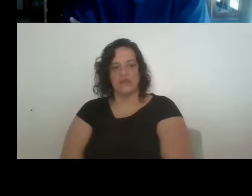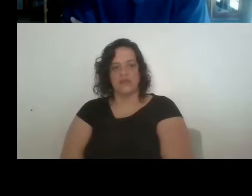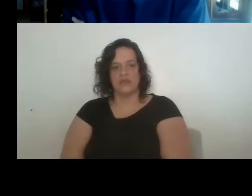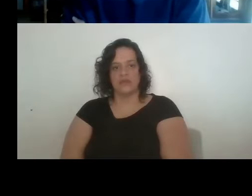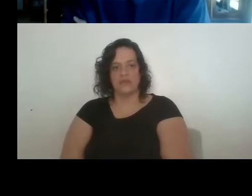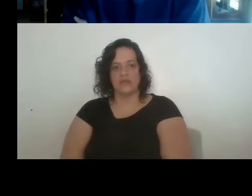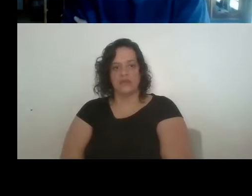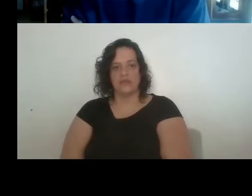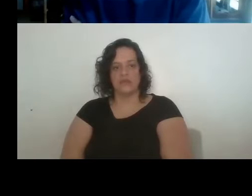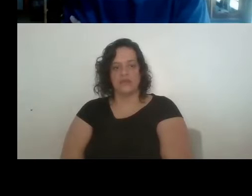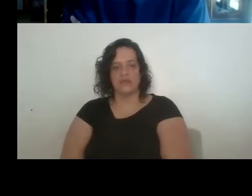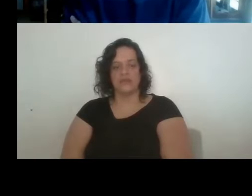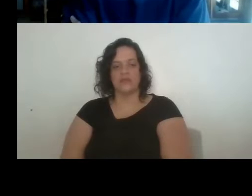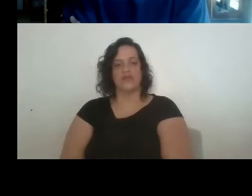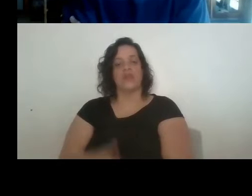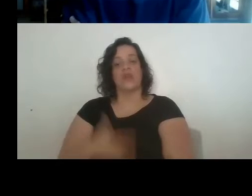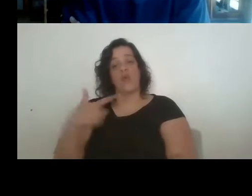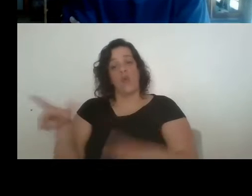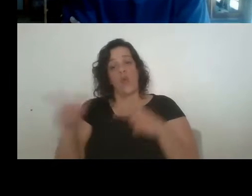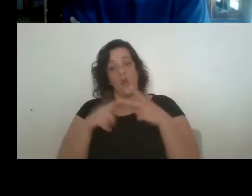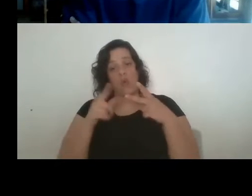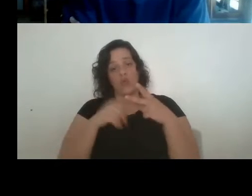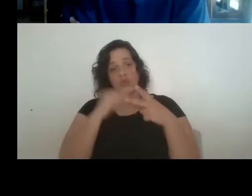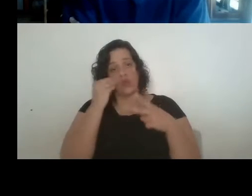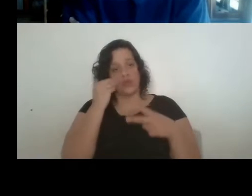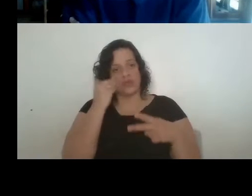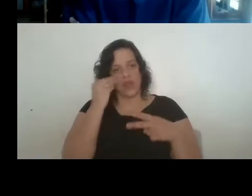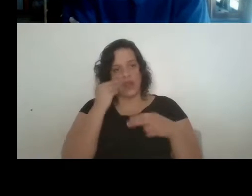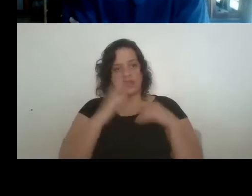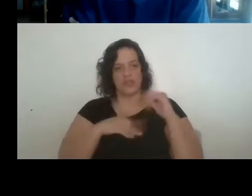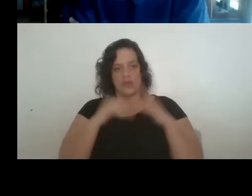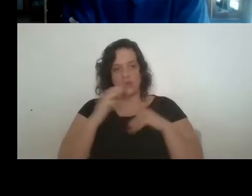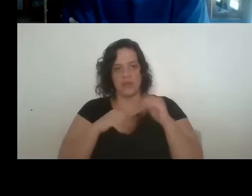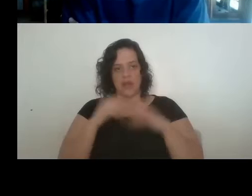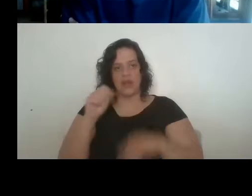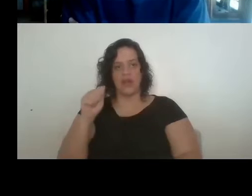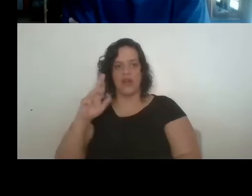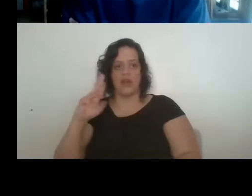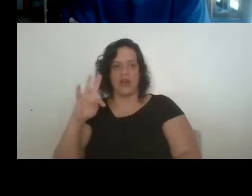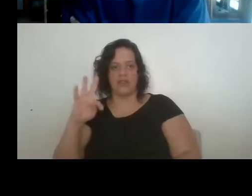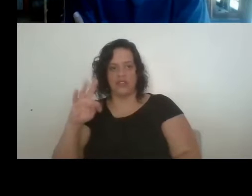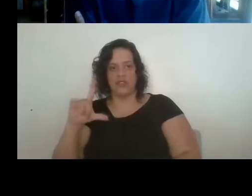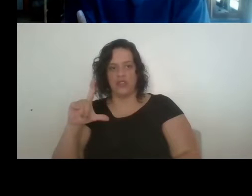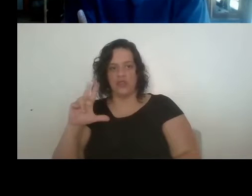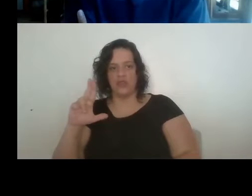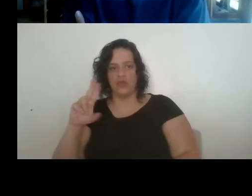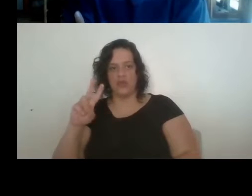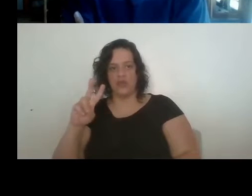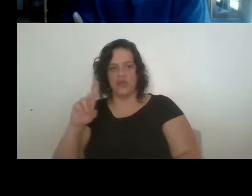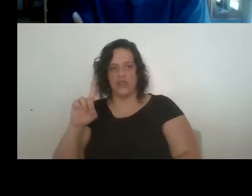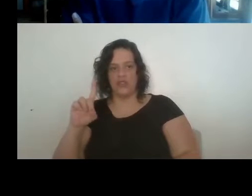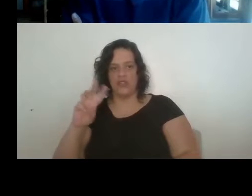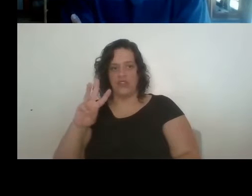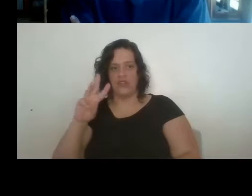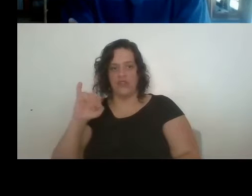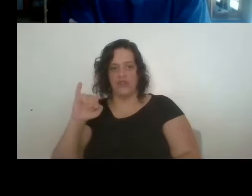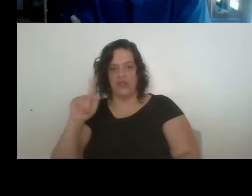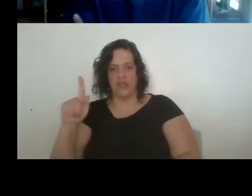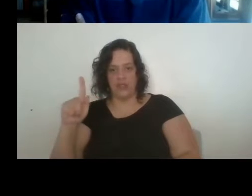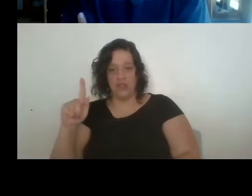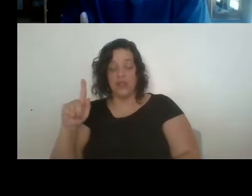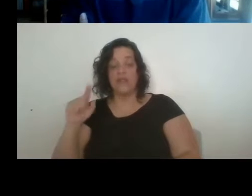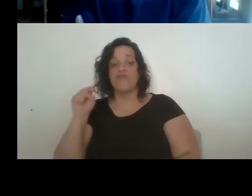Tem um outro teste que eu chamo de teste prático do Art Ludwig. Art é um sujeito que é